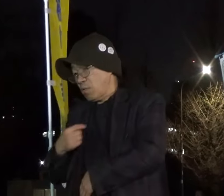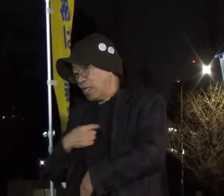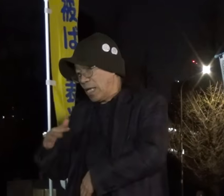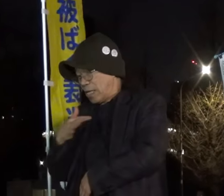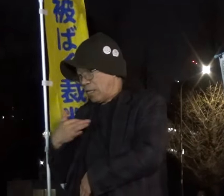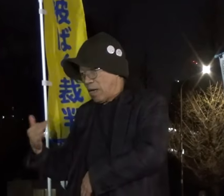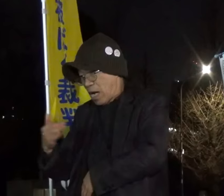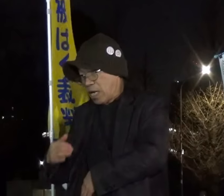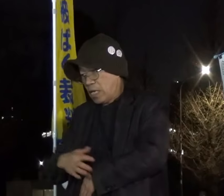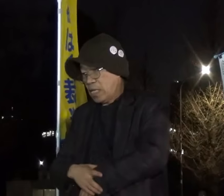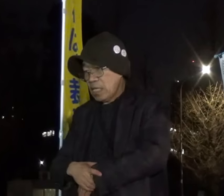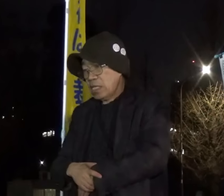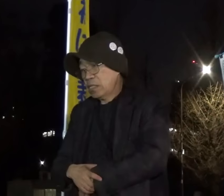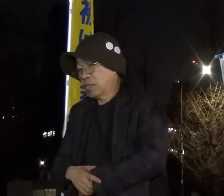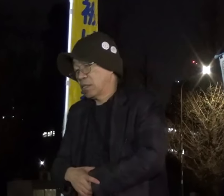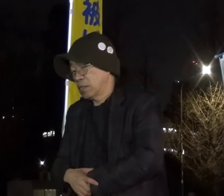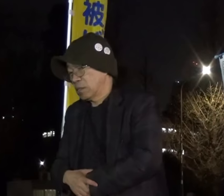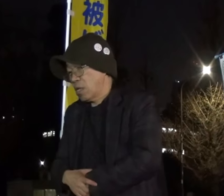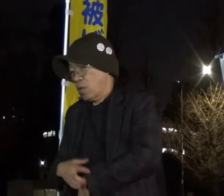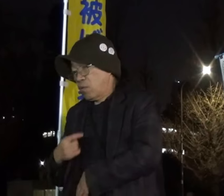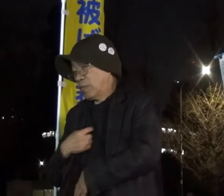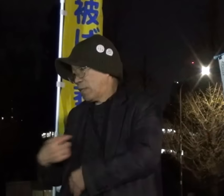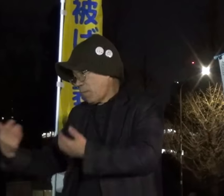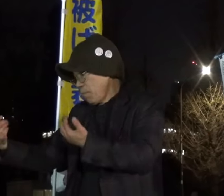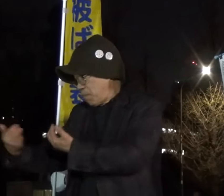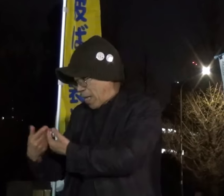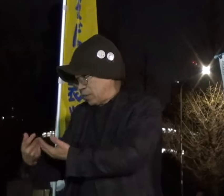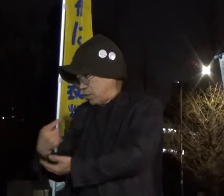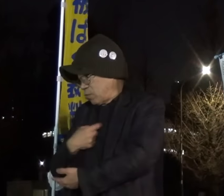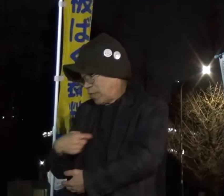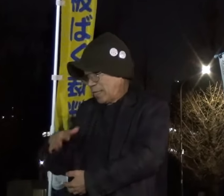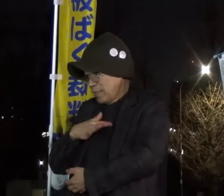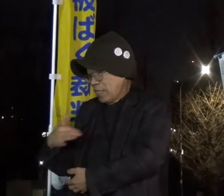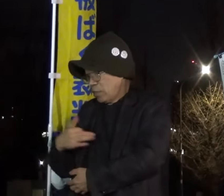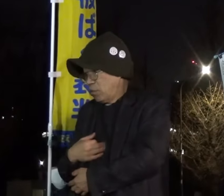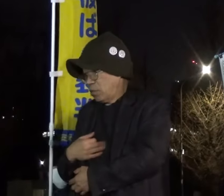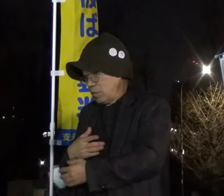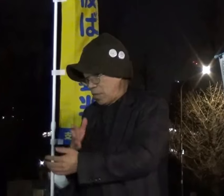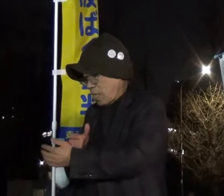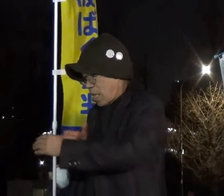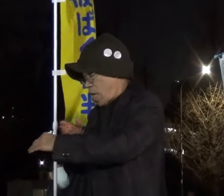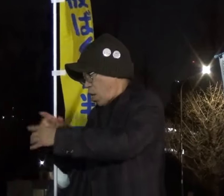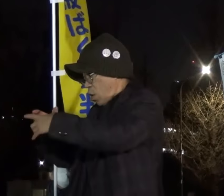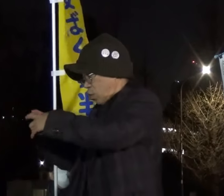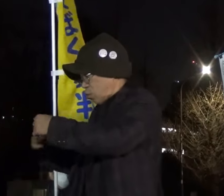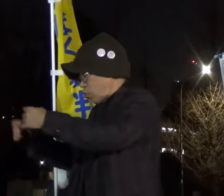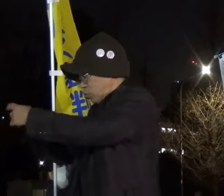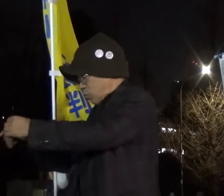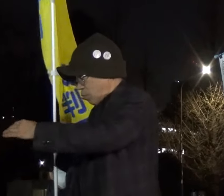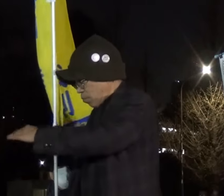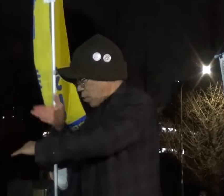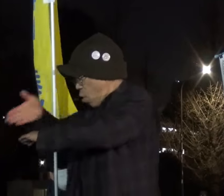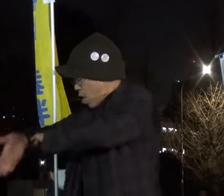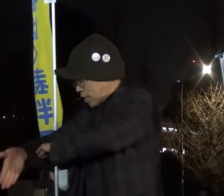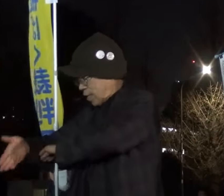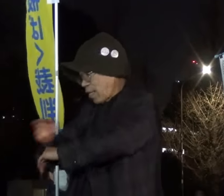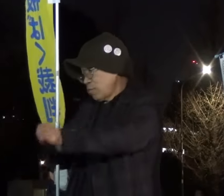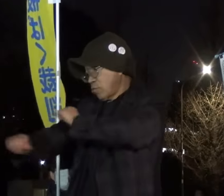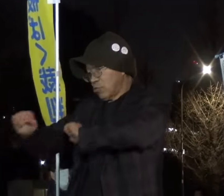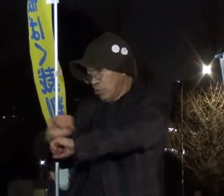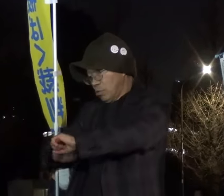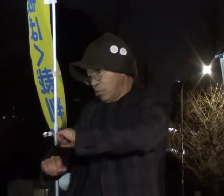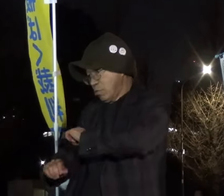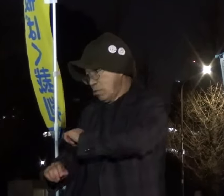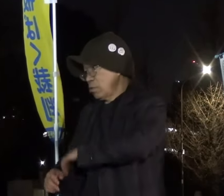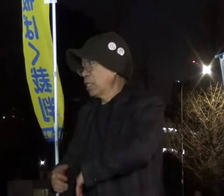々は対立する私たちはある意味では越境主義じゃないかと。国境主義